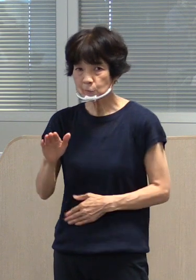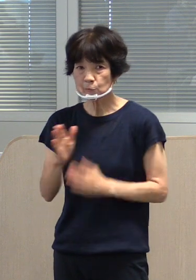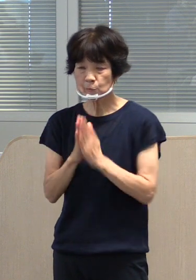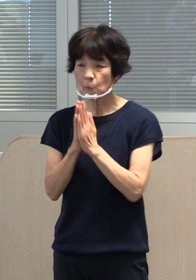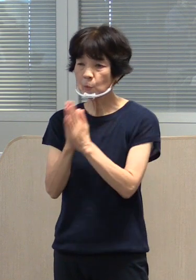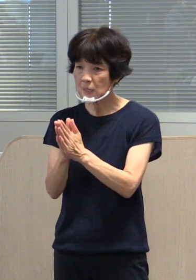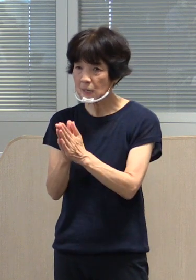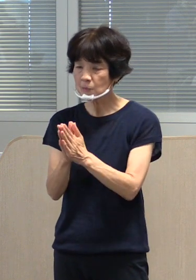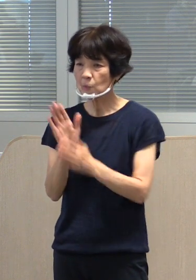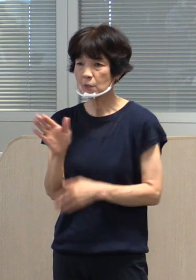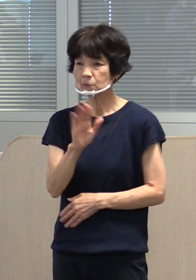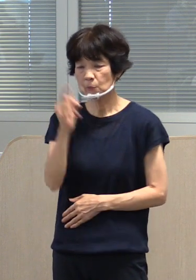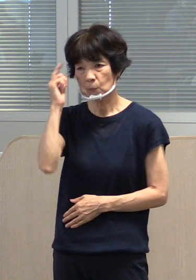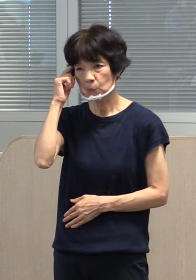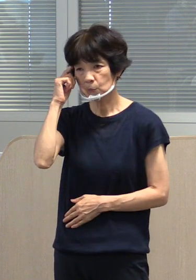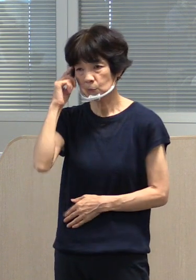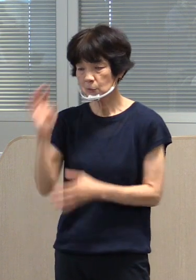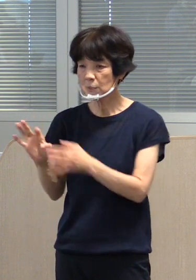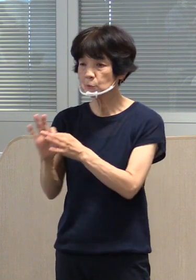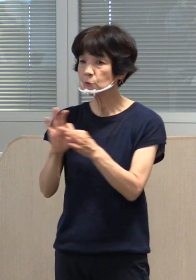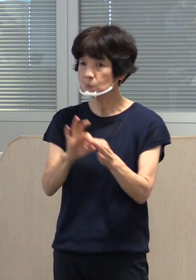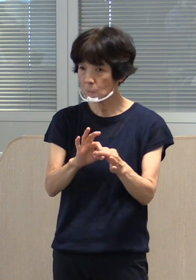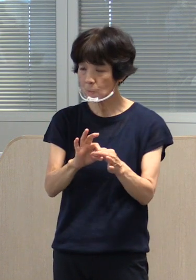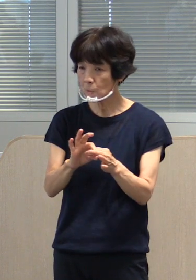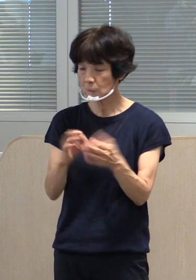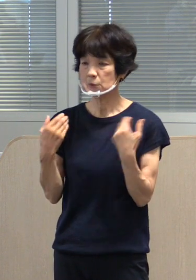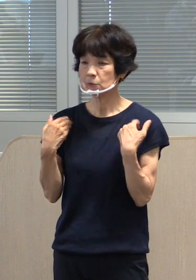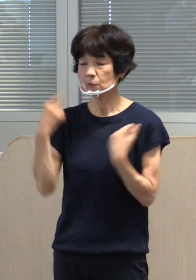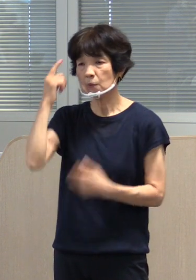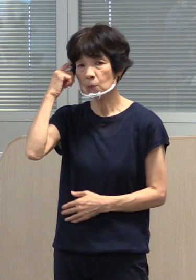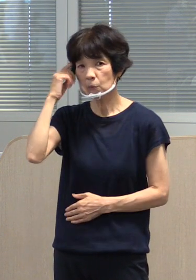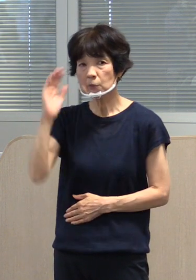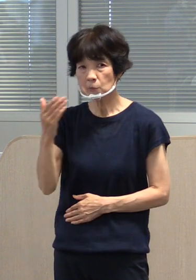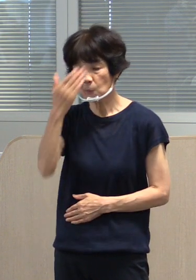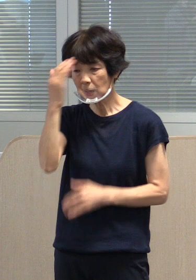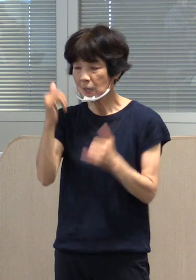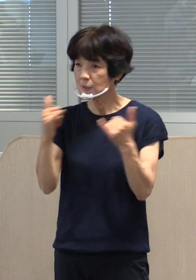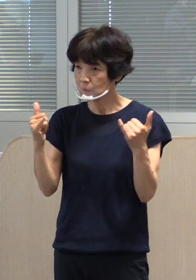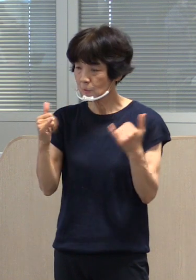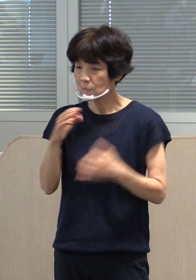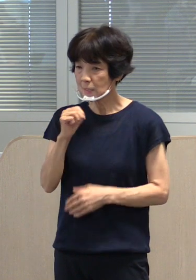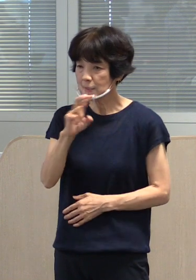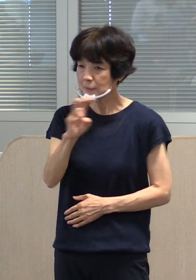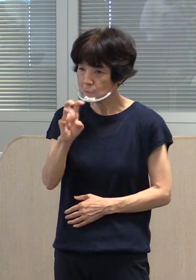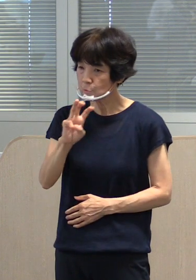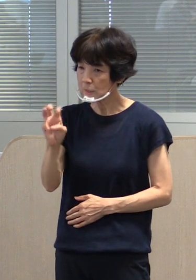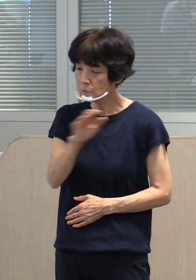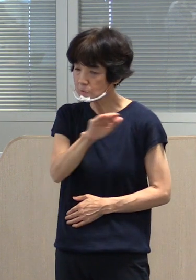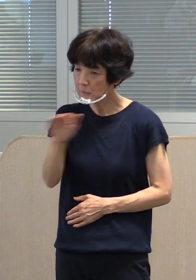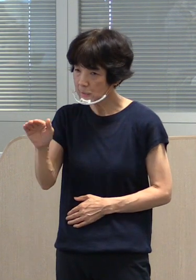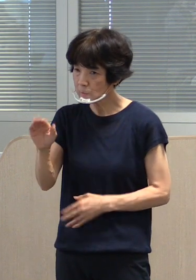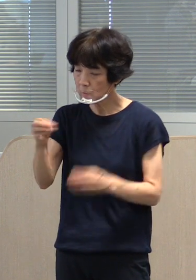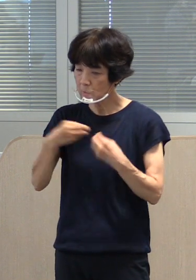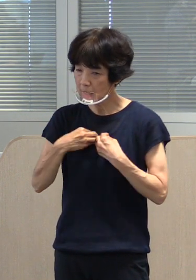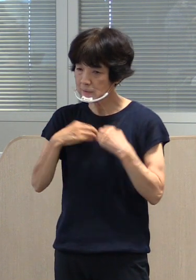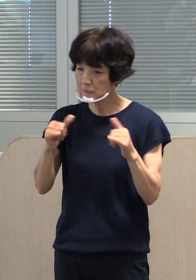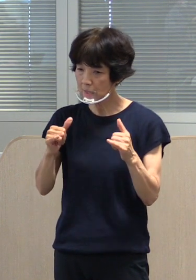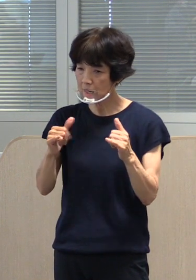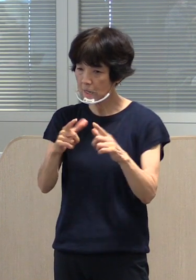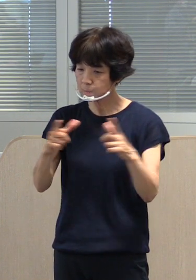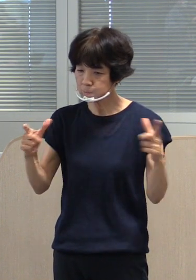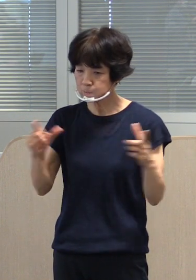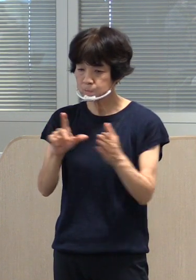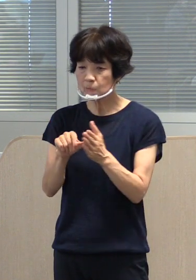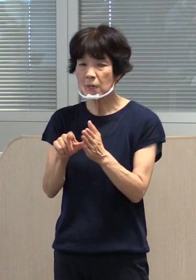思うんですけど、これ引き続きこれ継続は必要だと思いますが、若い方が20代30代の感染者が多いのであれば、今ある程